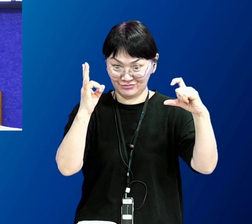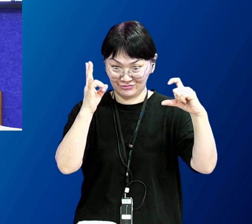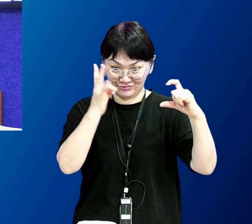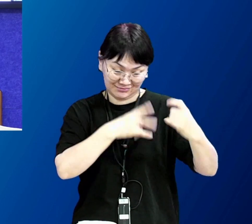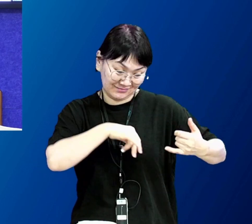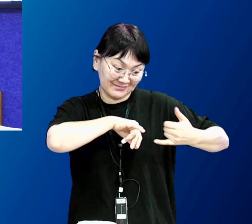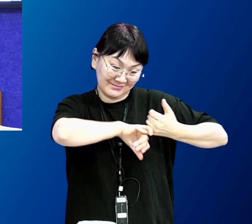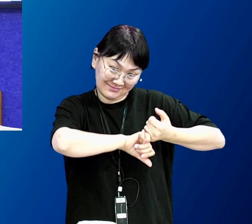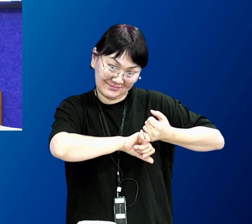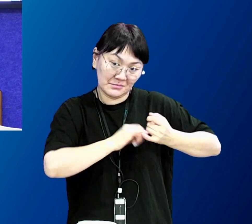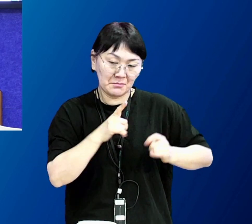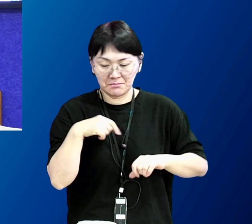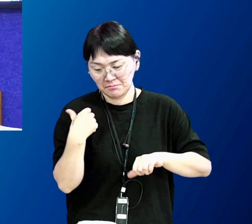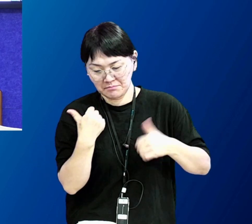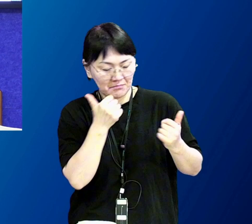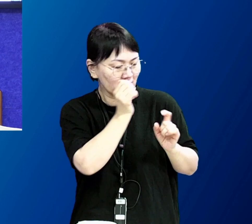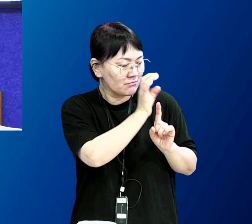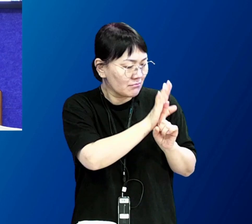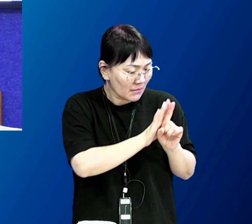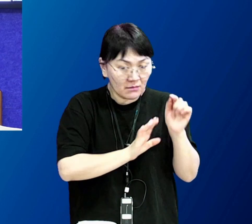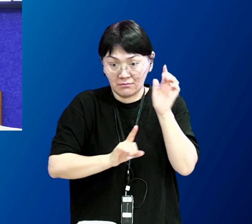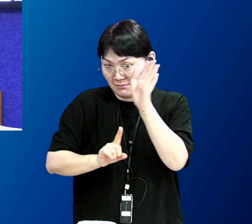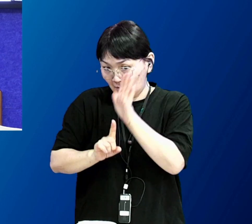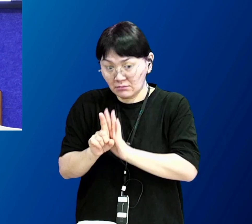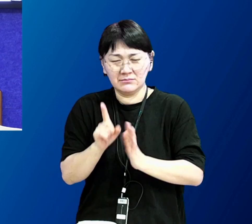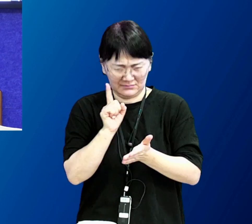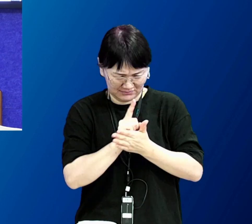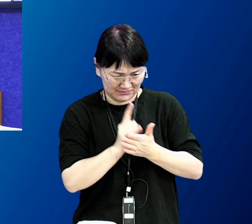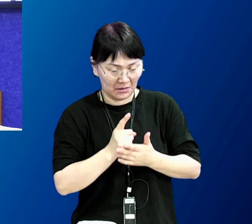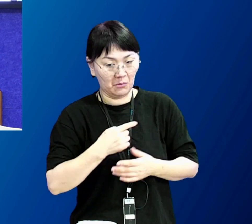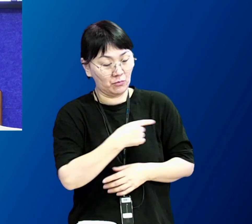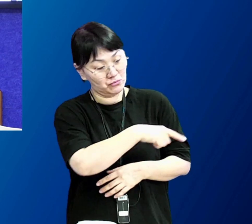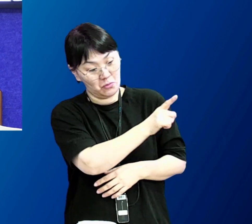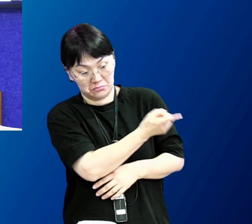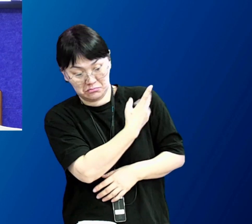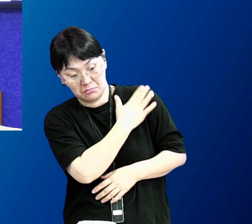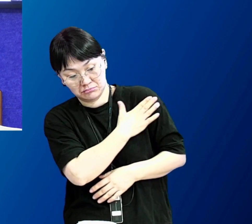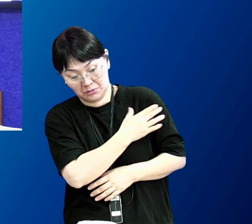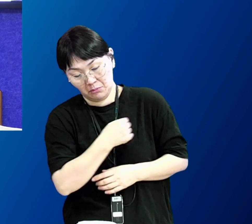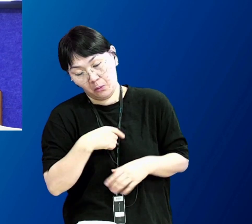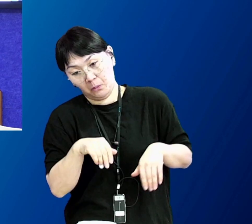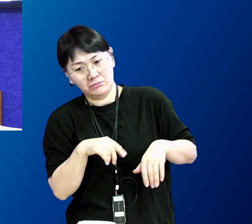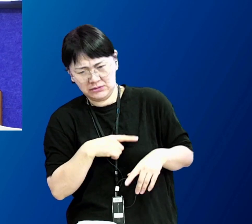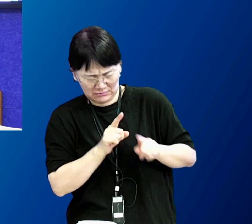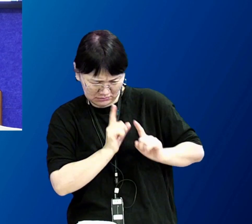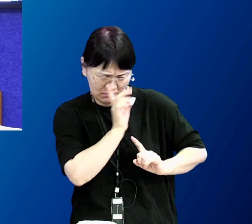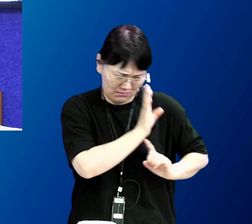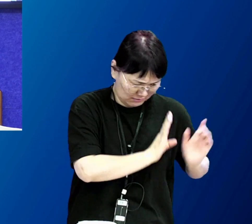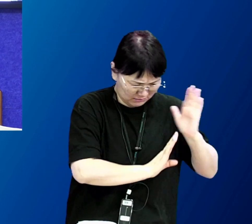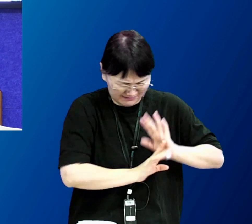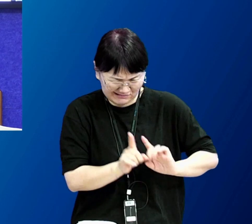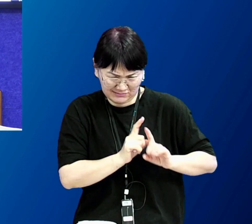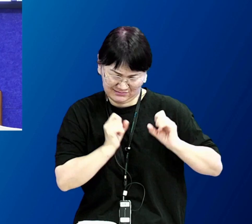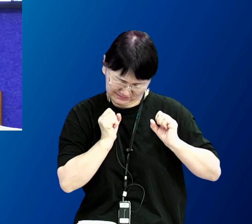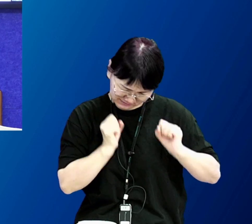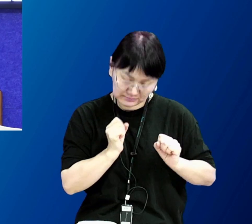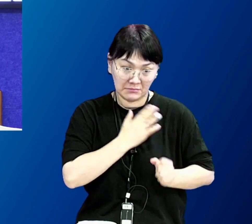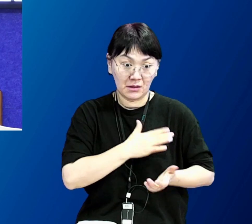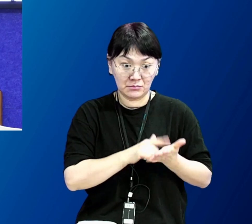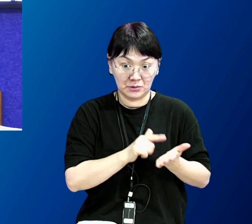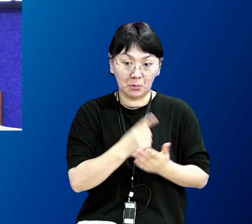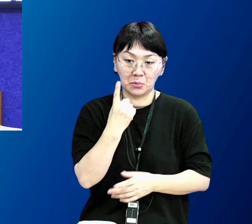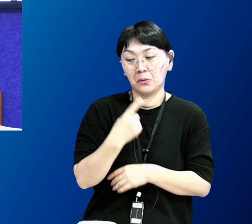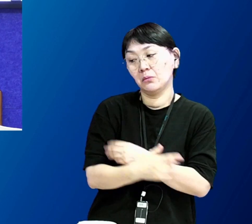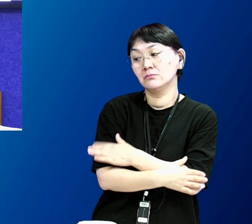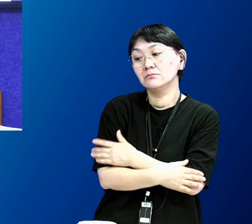бинийг хайрлах тэр хайрыг аль аль нь хичээж хадгалж авч явах ёстой байдаг. Нэг нь хайнга үл